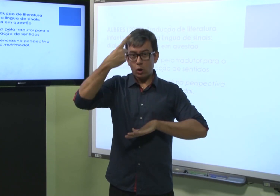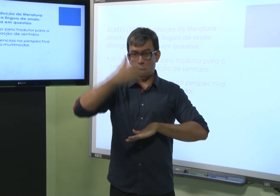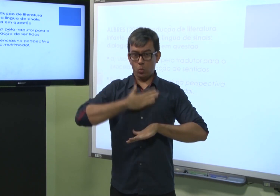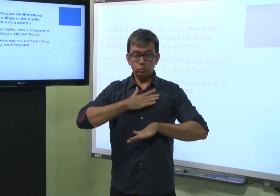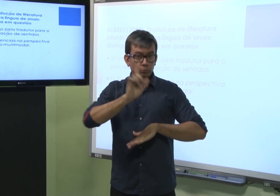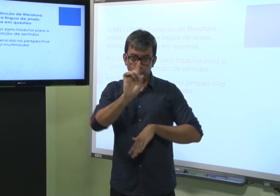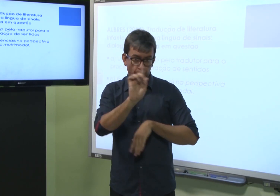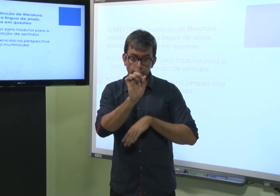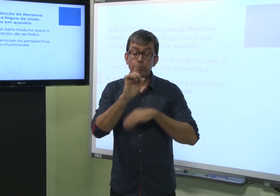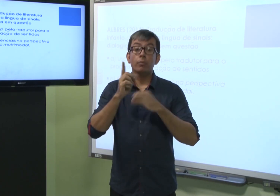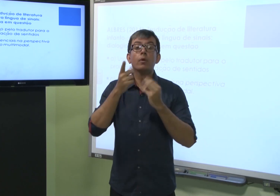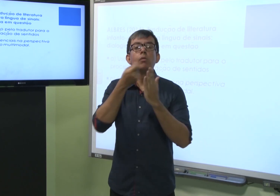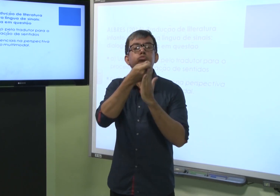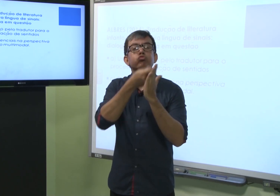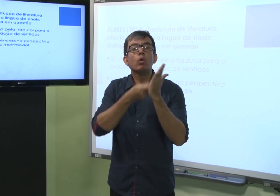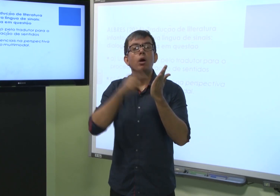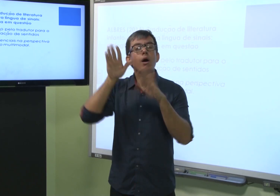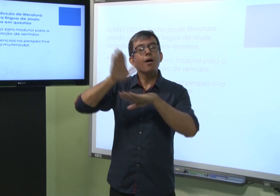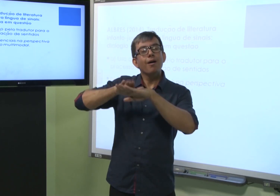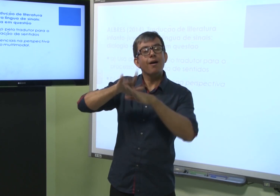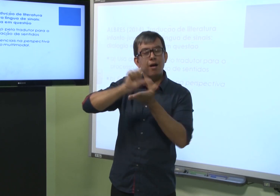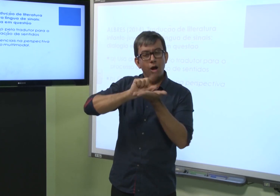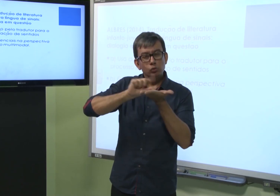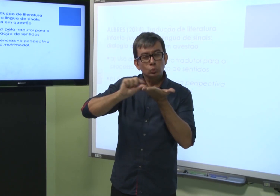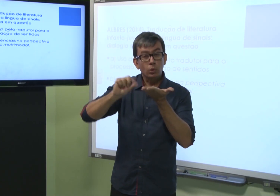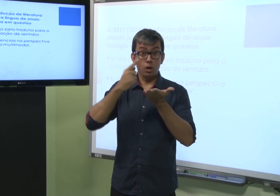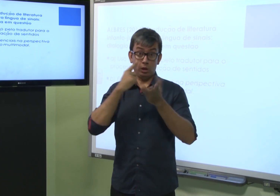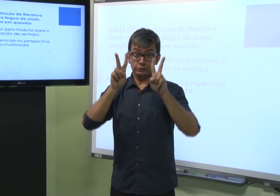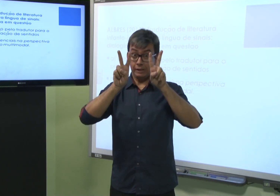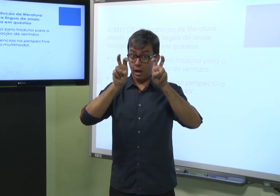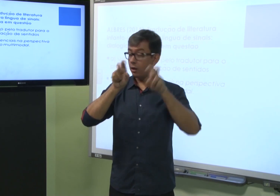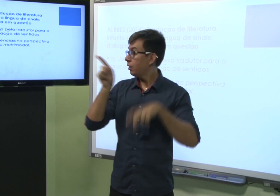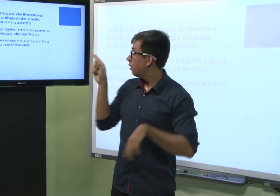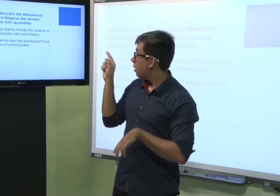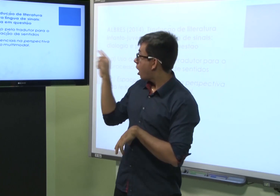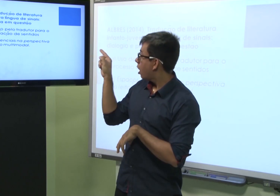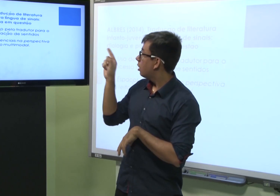Então, isso não foi eu que inventei, é um artigo da Albris.